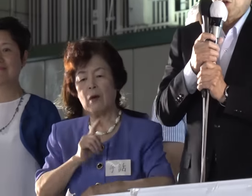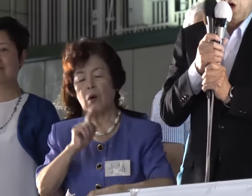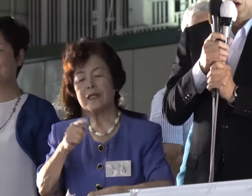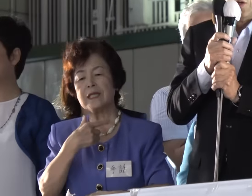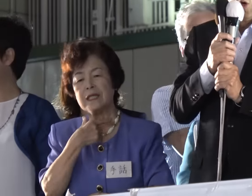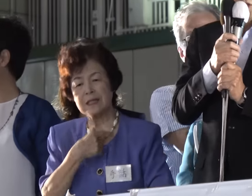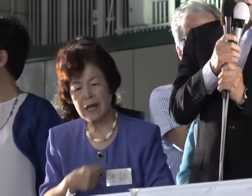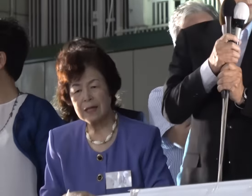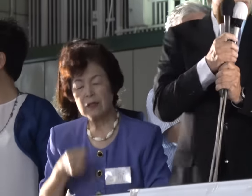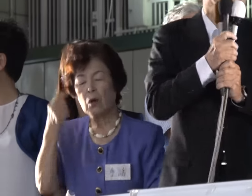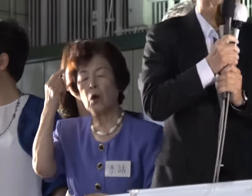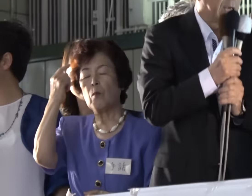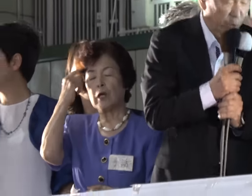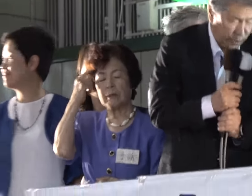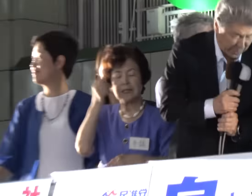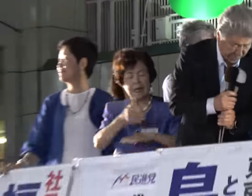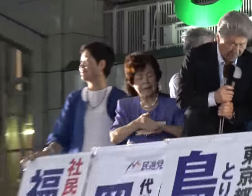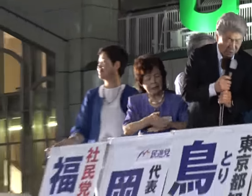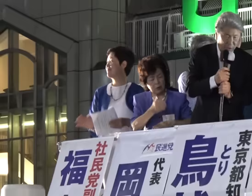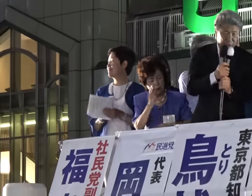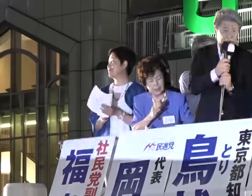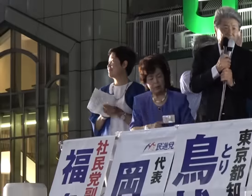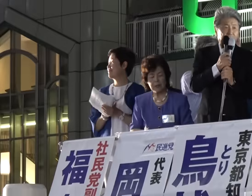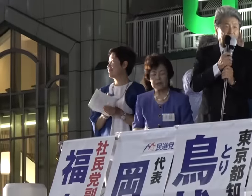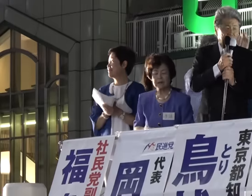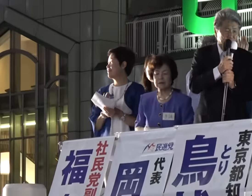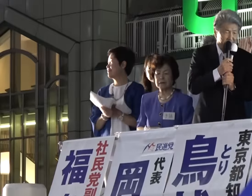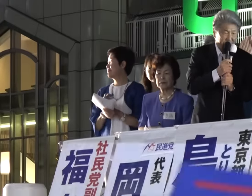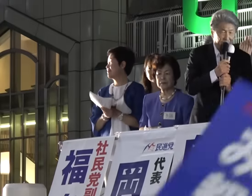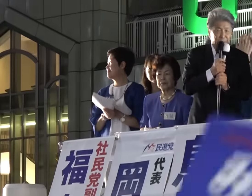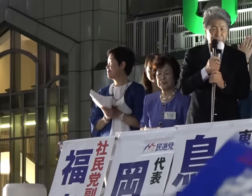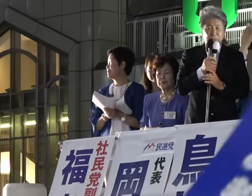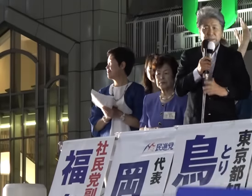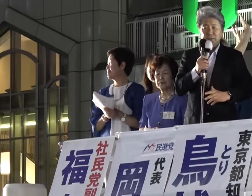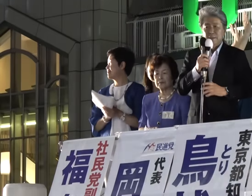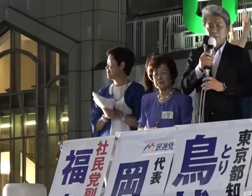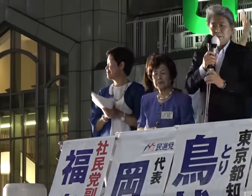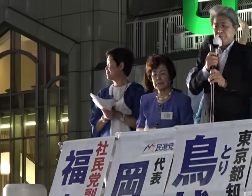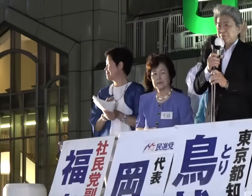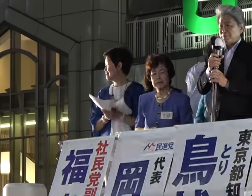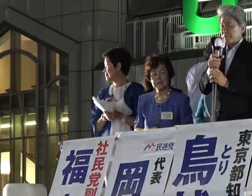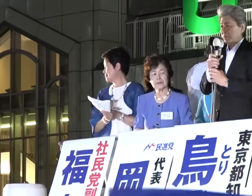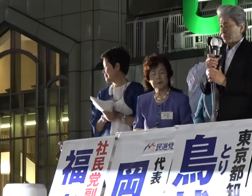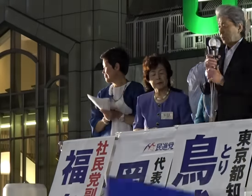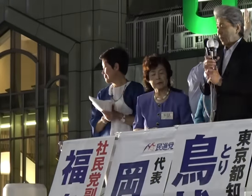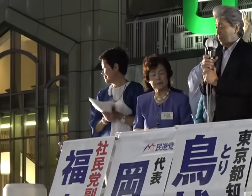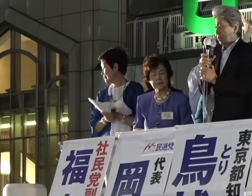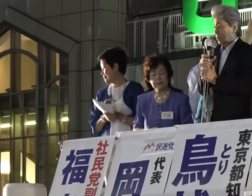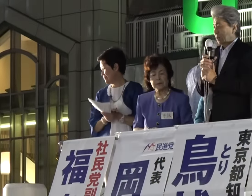感謝の意を表したいと思います。ありがとうございました。ありがとうございました。